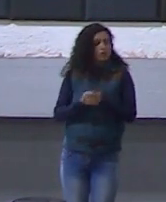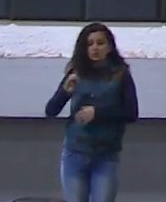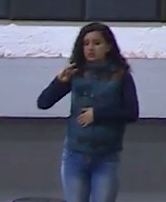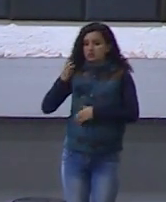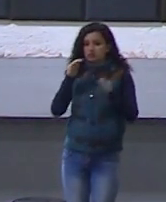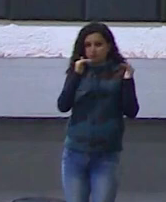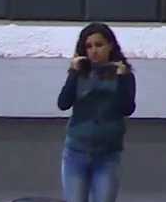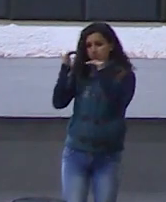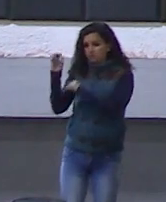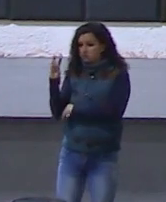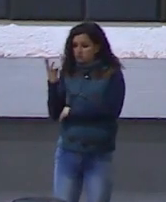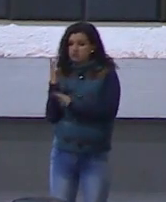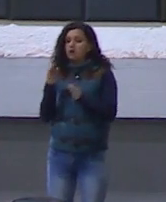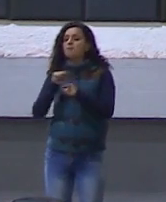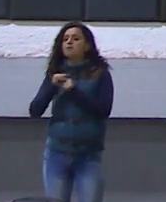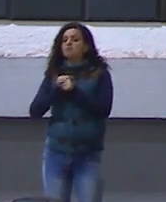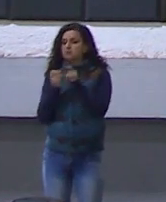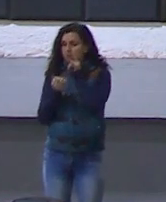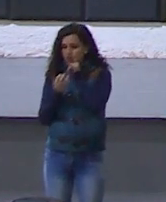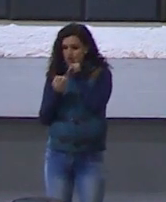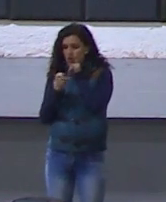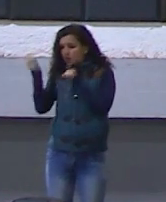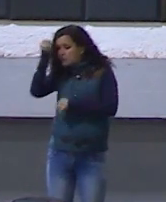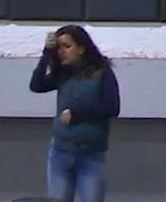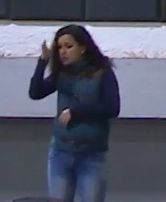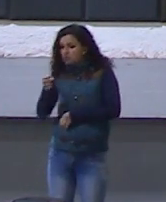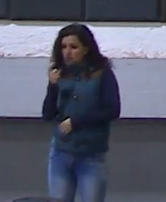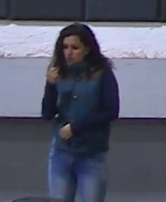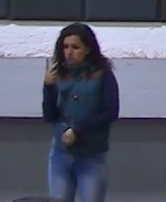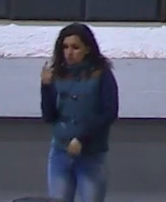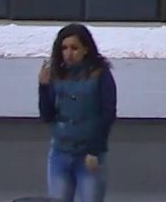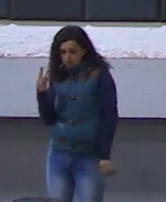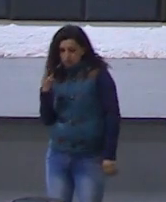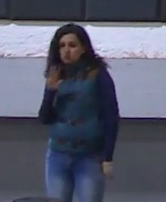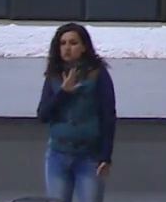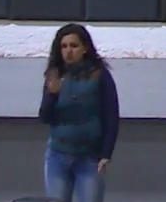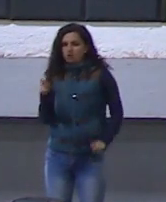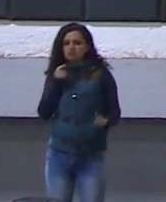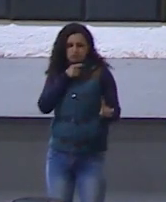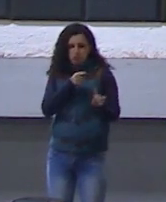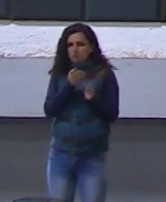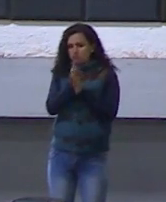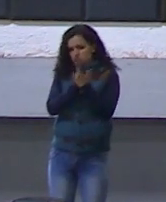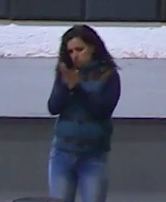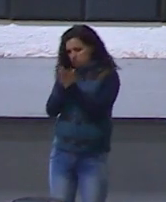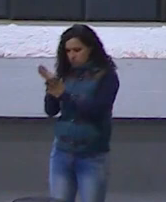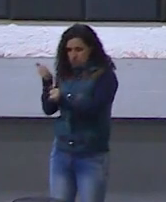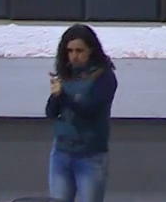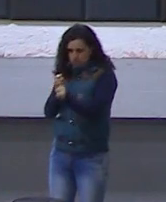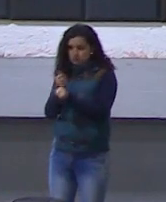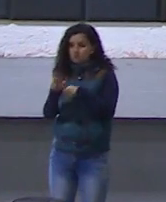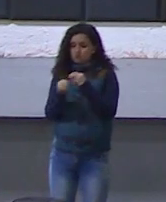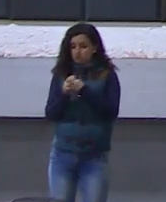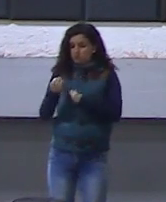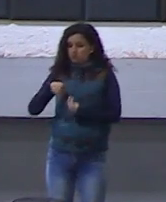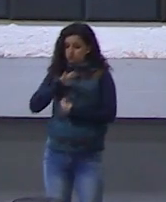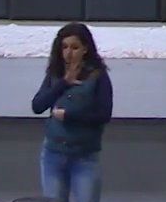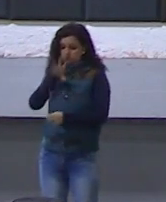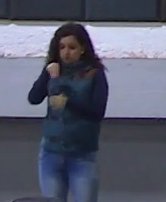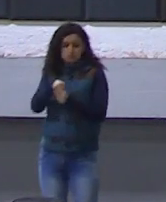bloque práctica pedagógica y didáctica 1 2 y 3 y para cada programa nosotros introdujimos